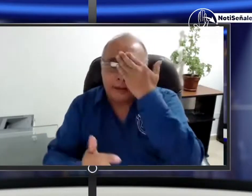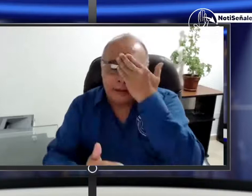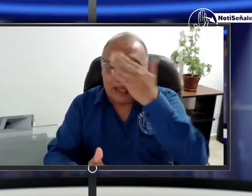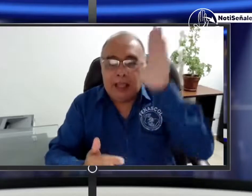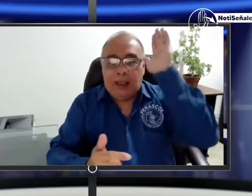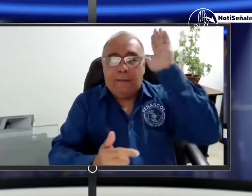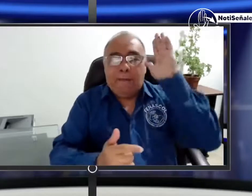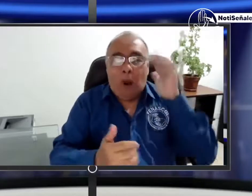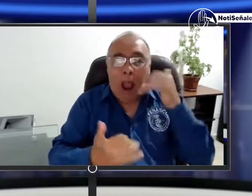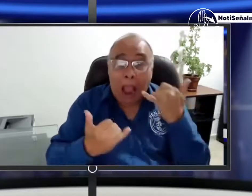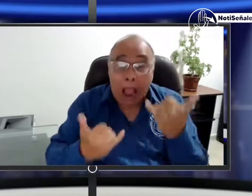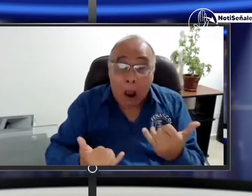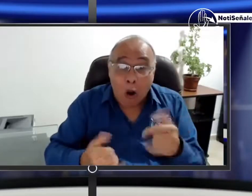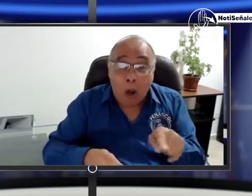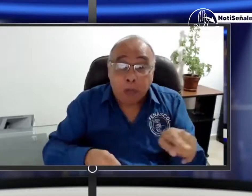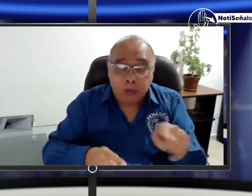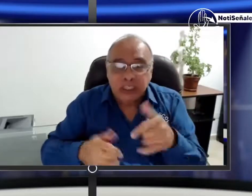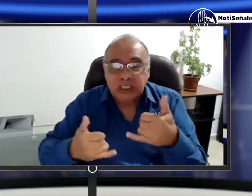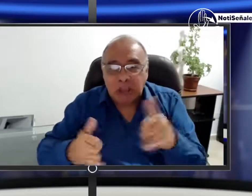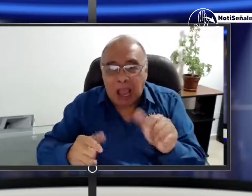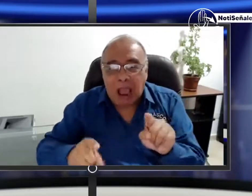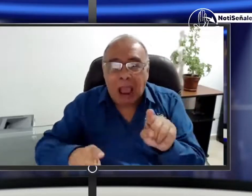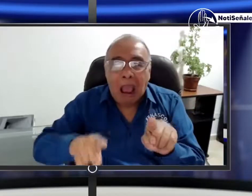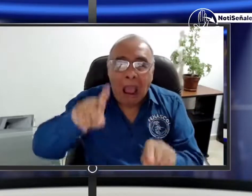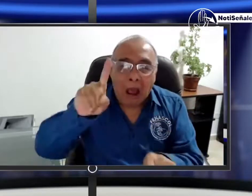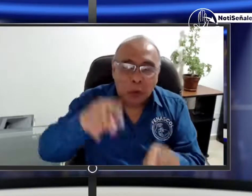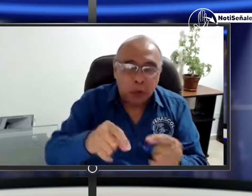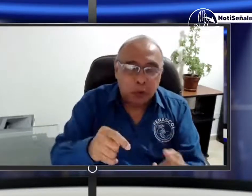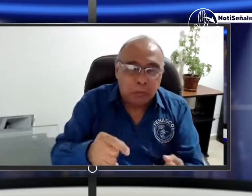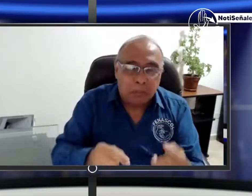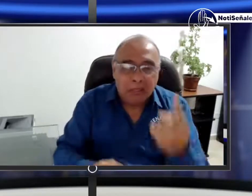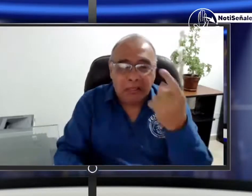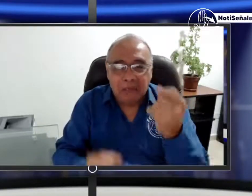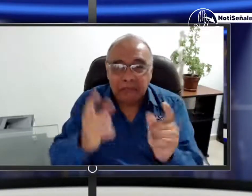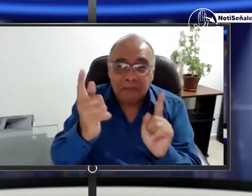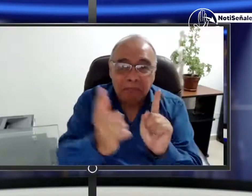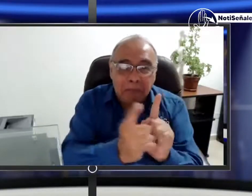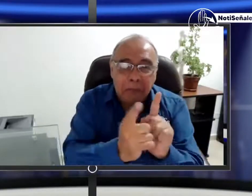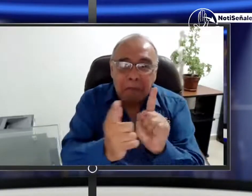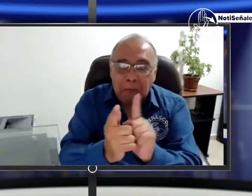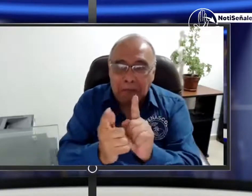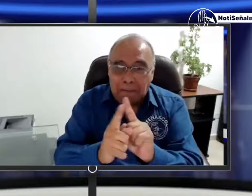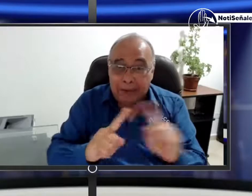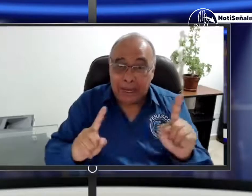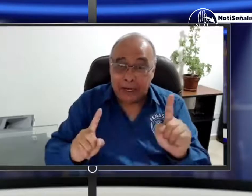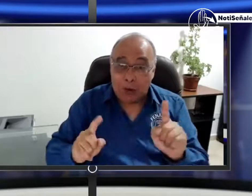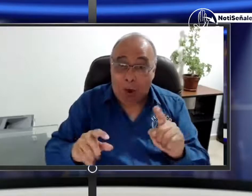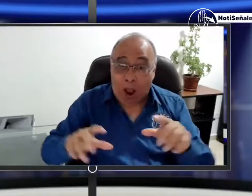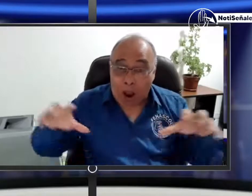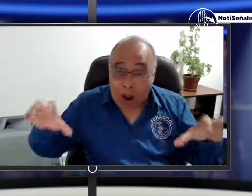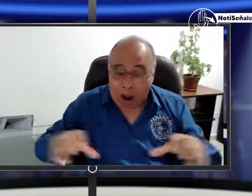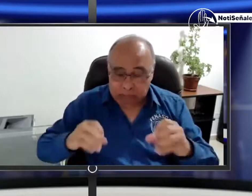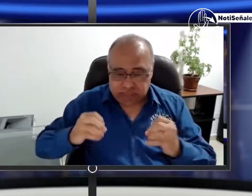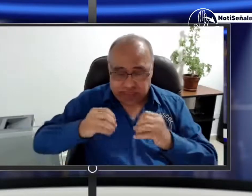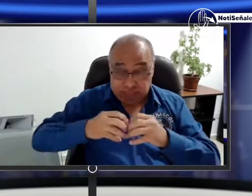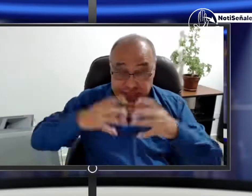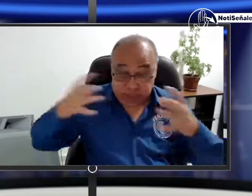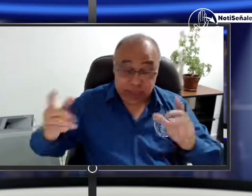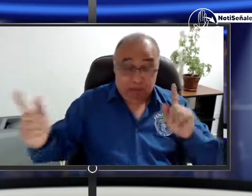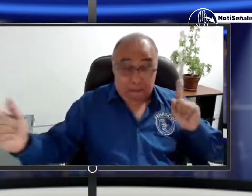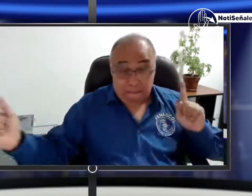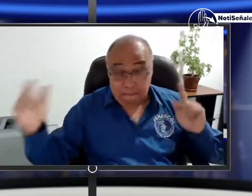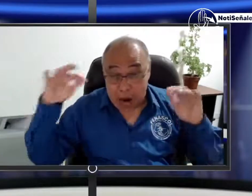con esas ganas y ese anhelo de reencontrarnos con nuestros amigos de hace tiempo y ahora